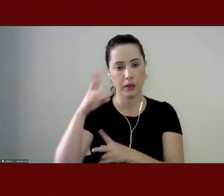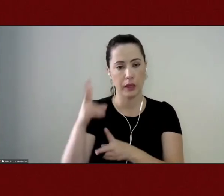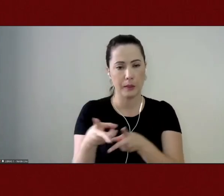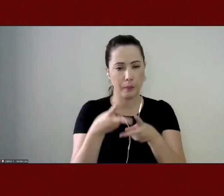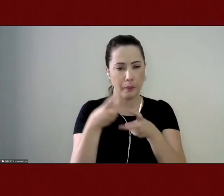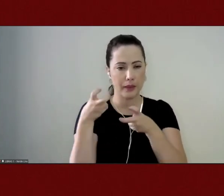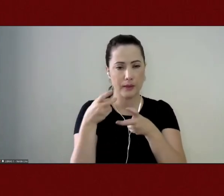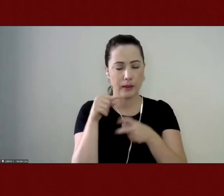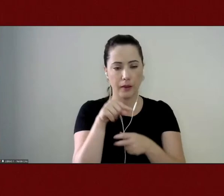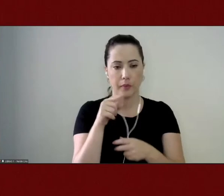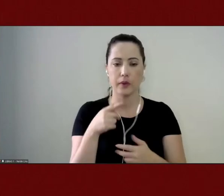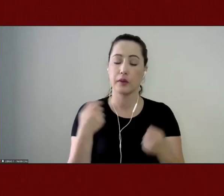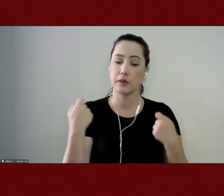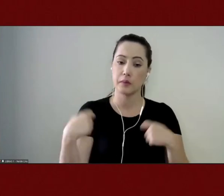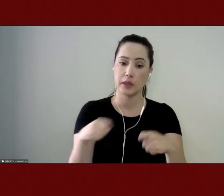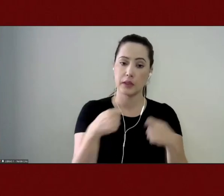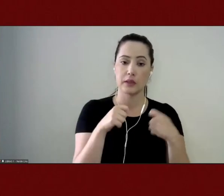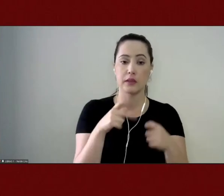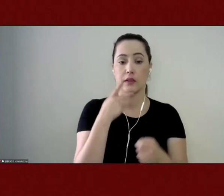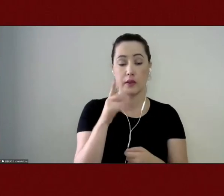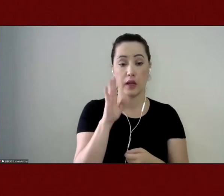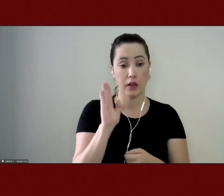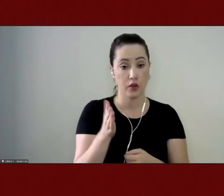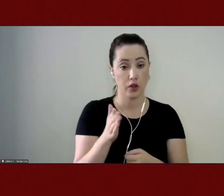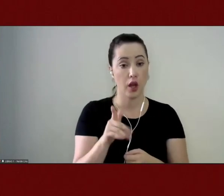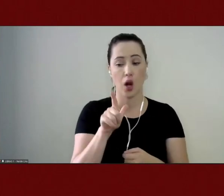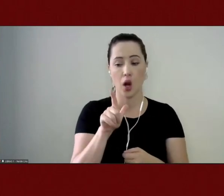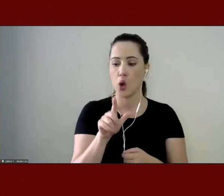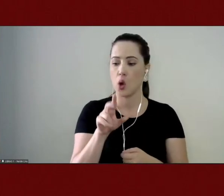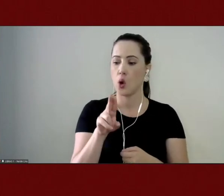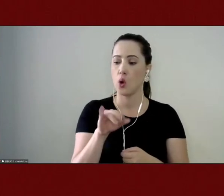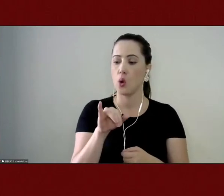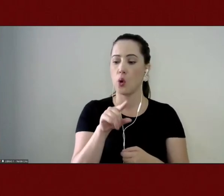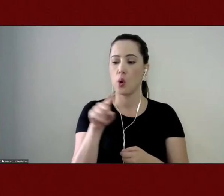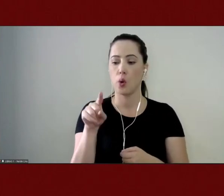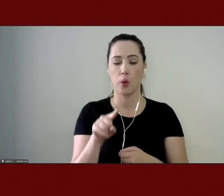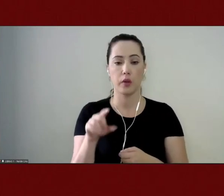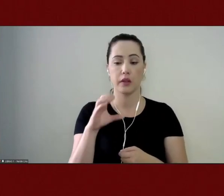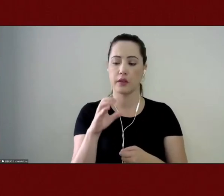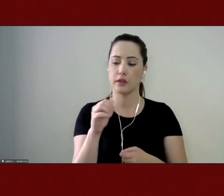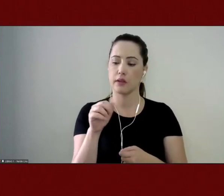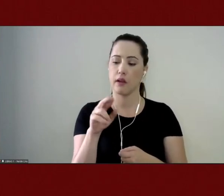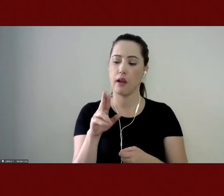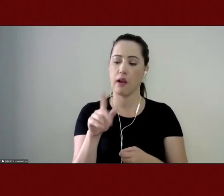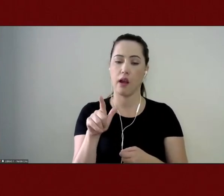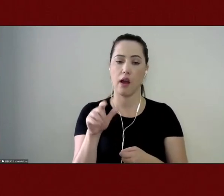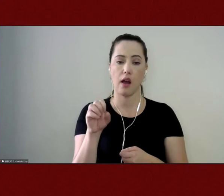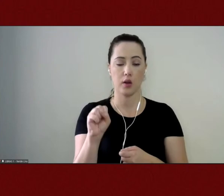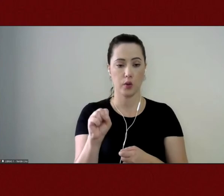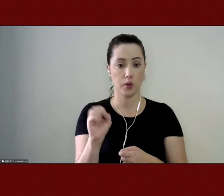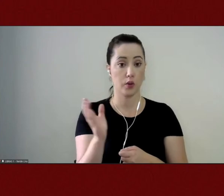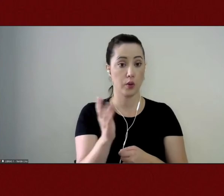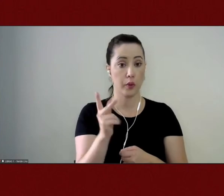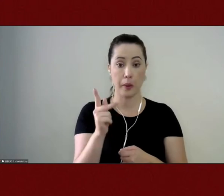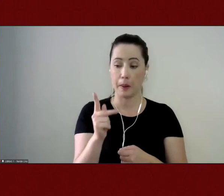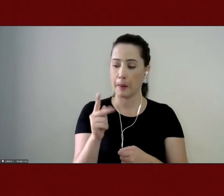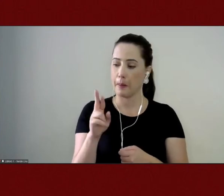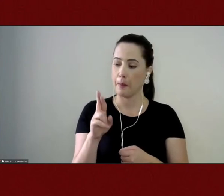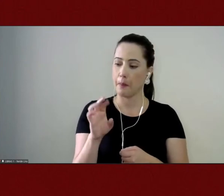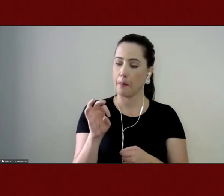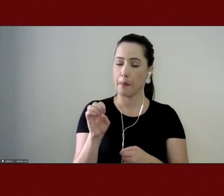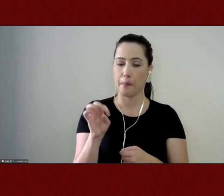citar a figura já mencionada de Luiz Carlos Prestes, que por 3 anos conduz uma marcha no interior do